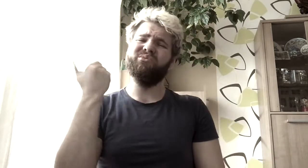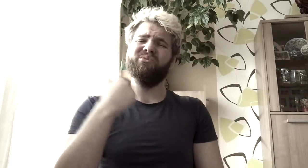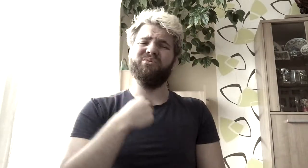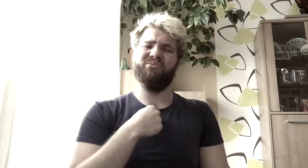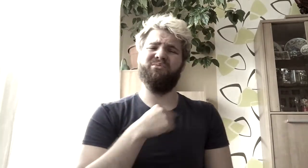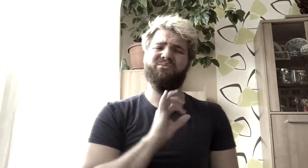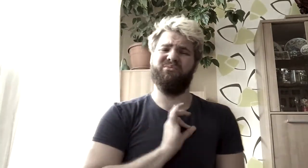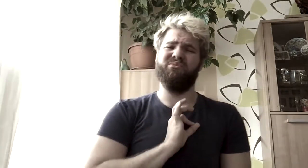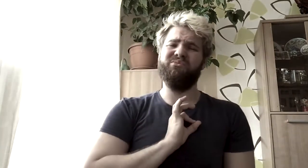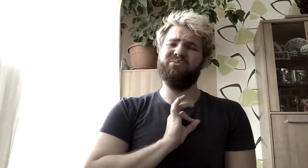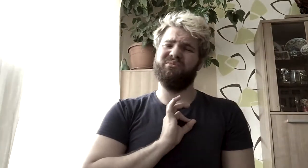doyamadım.